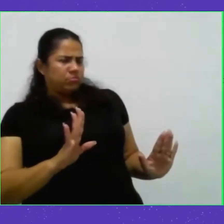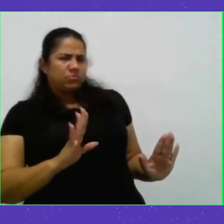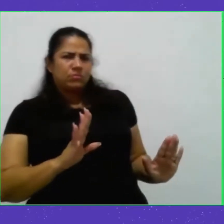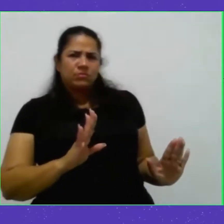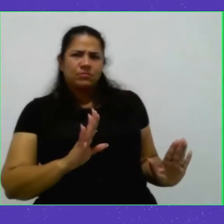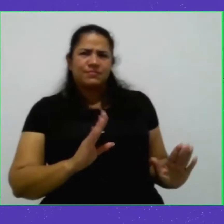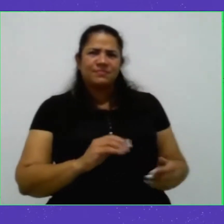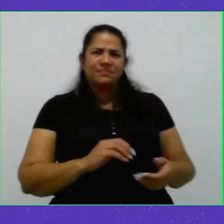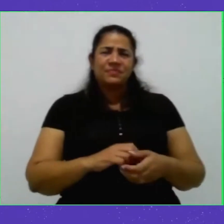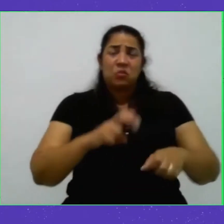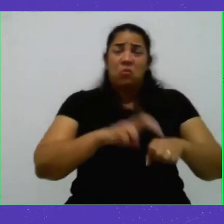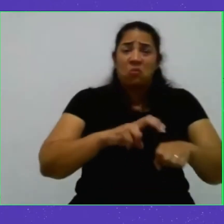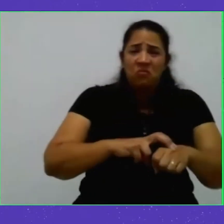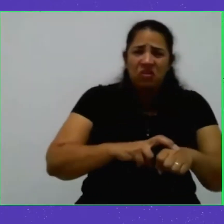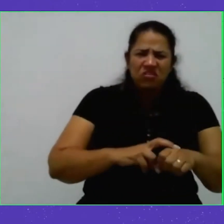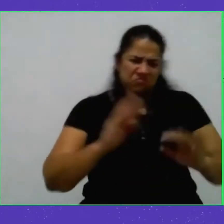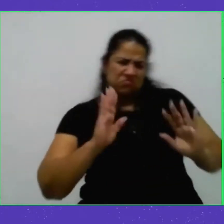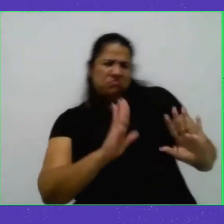Atim!